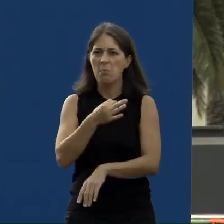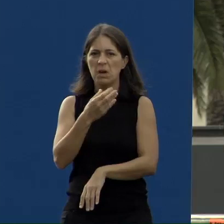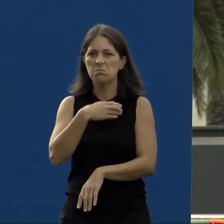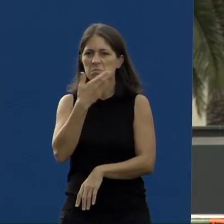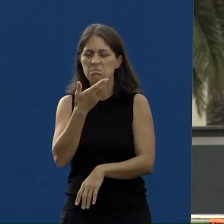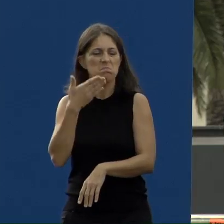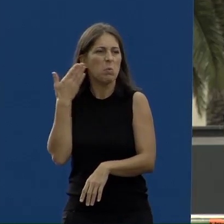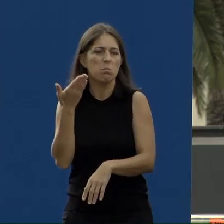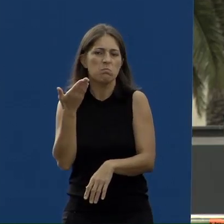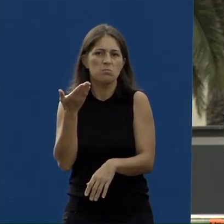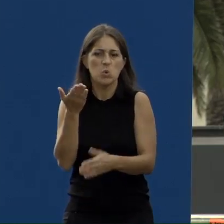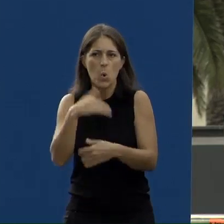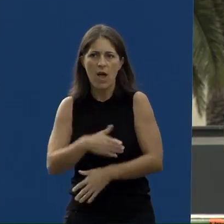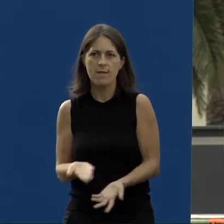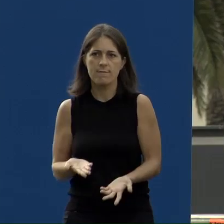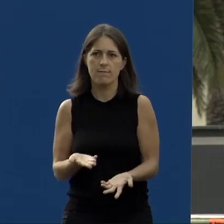altura do seu país,